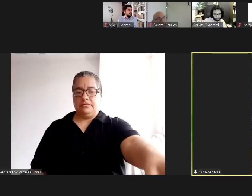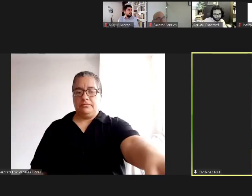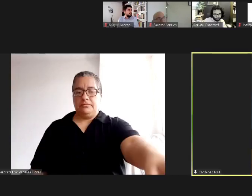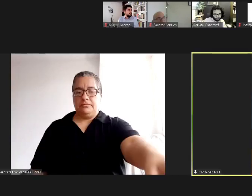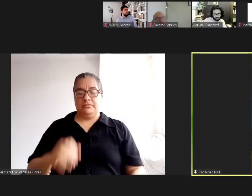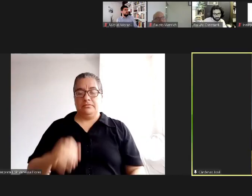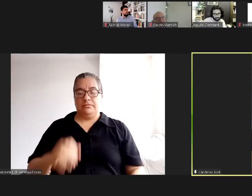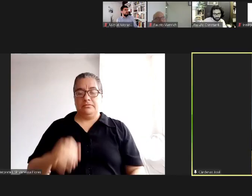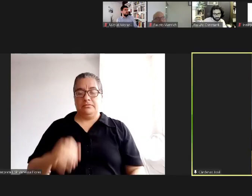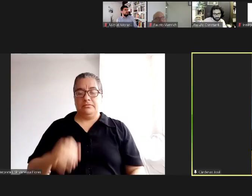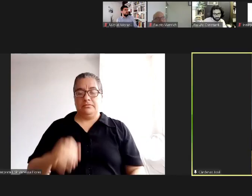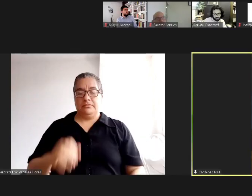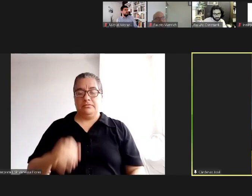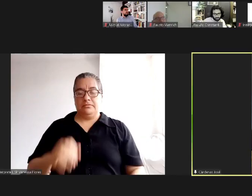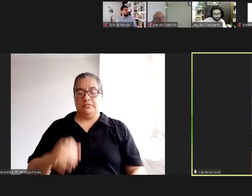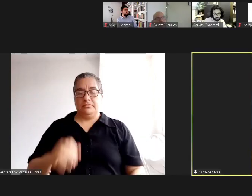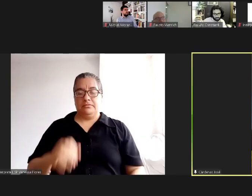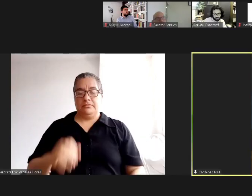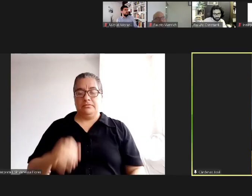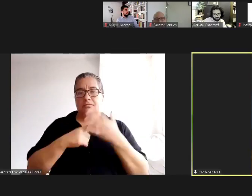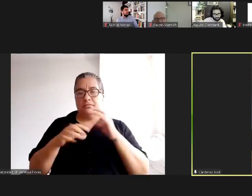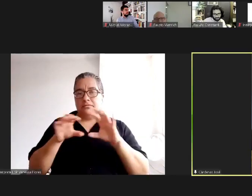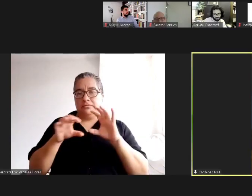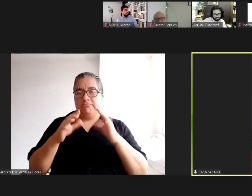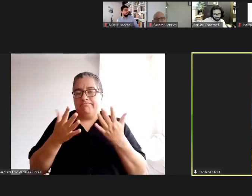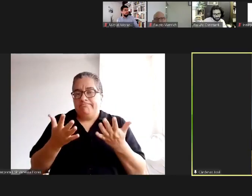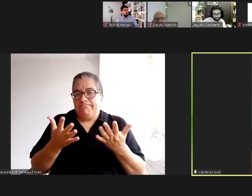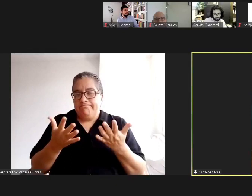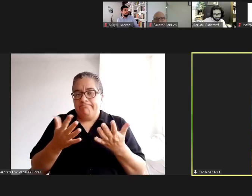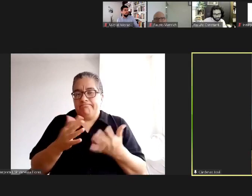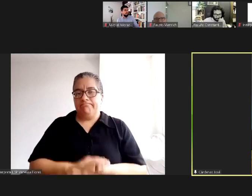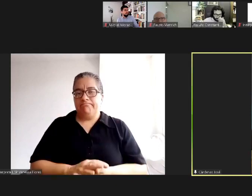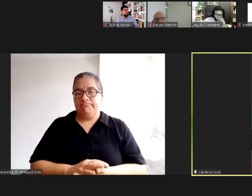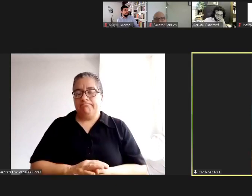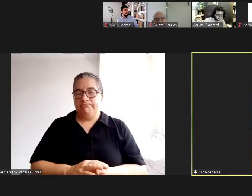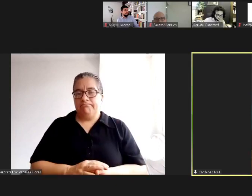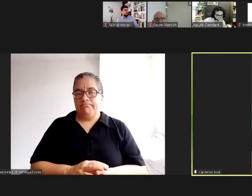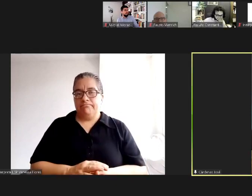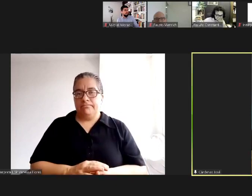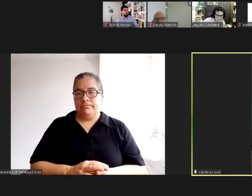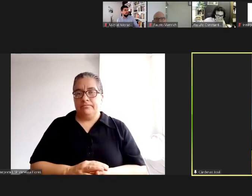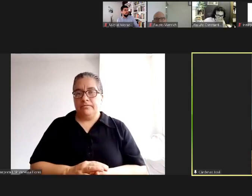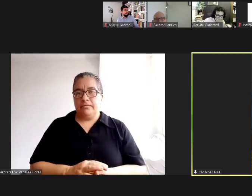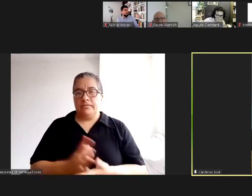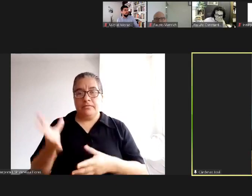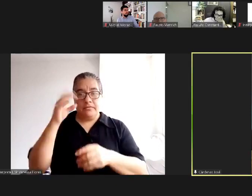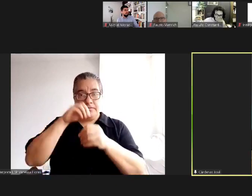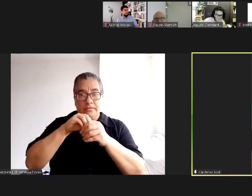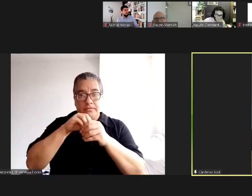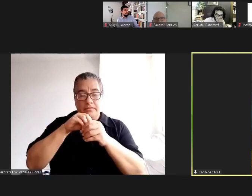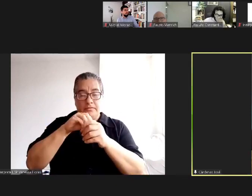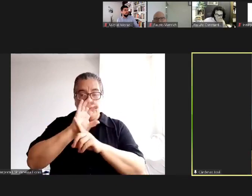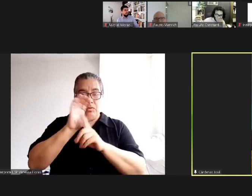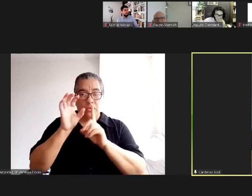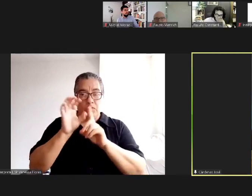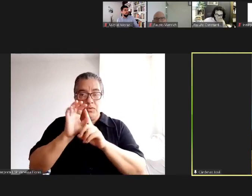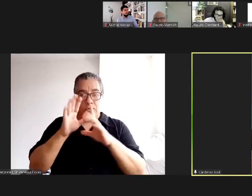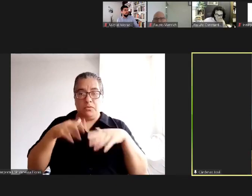¿qué se debería hacer o qué se podría hacer para que los contenidos culturales sean rápidamente